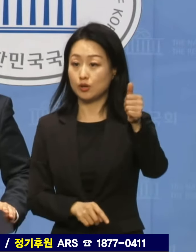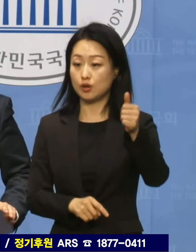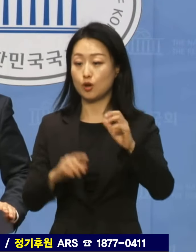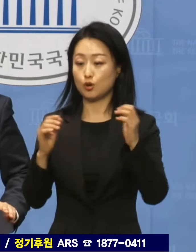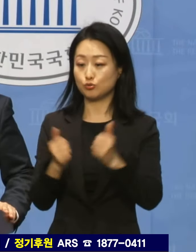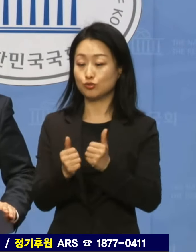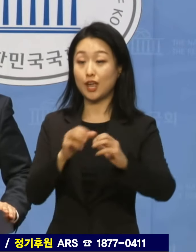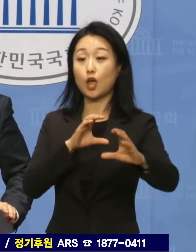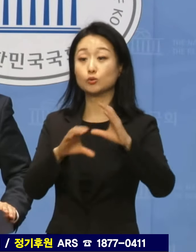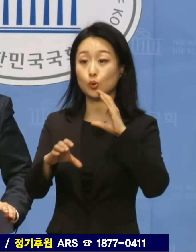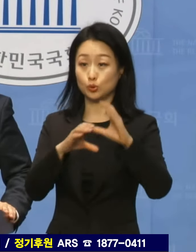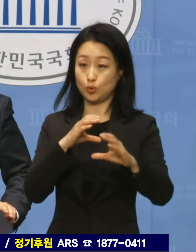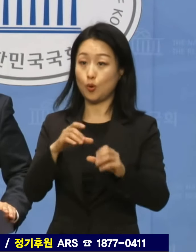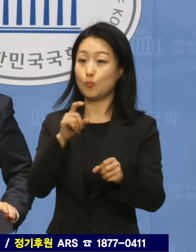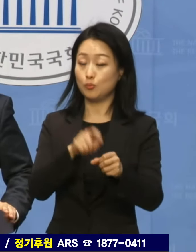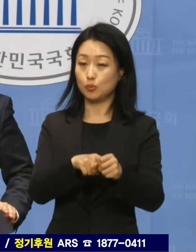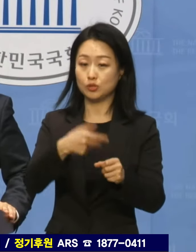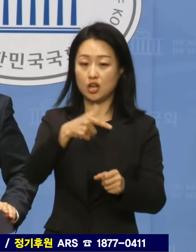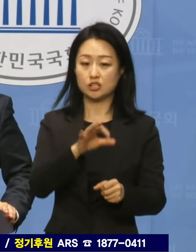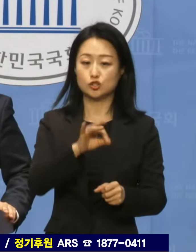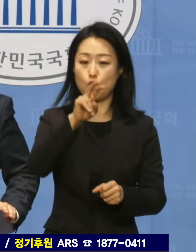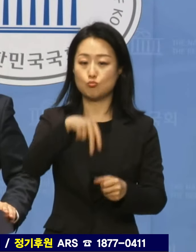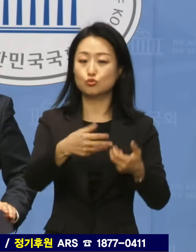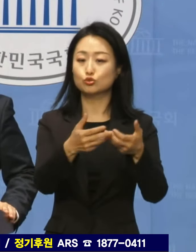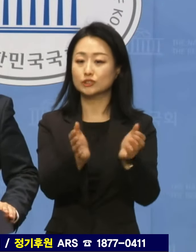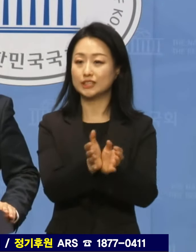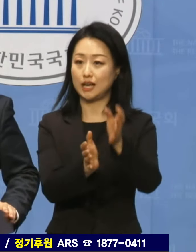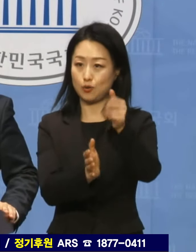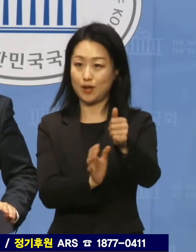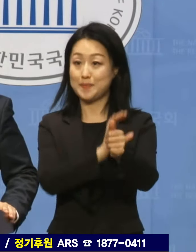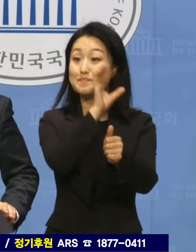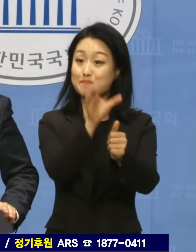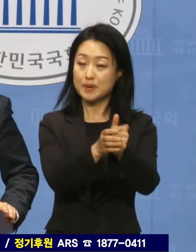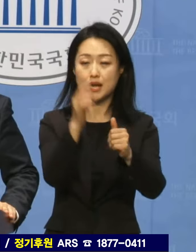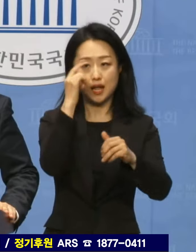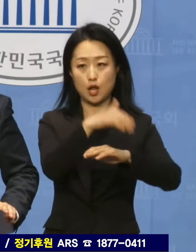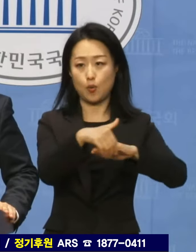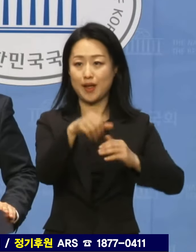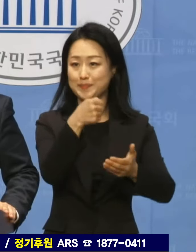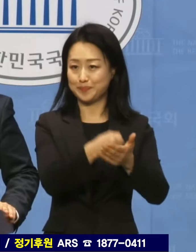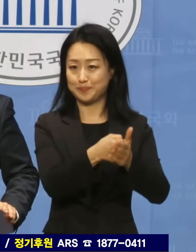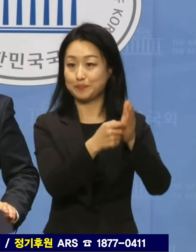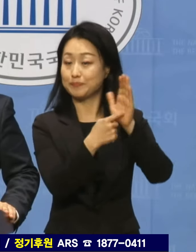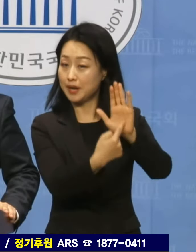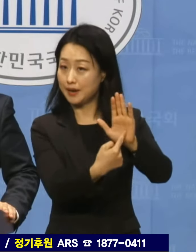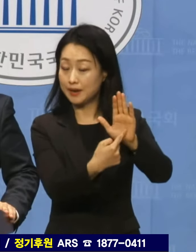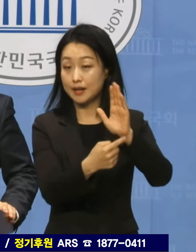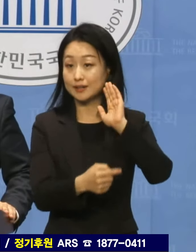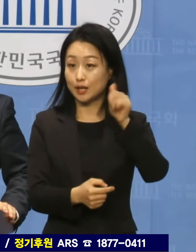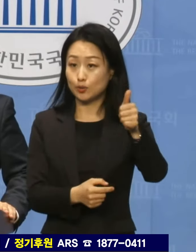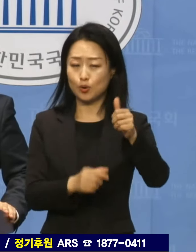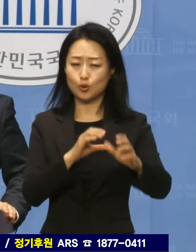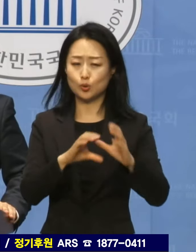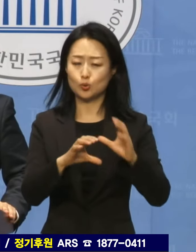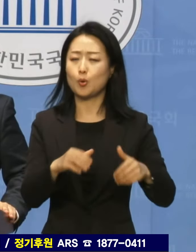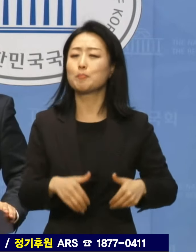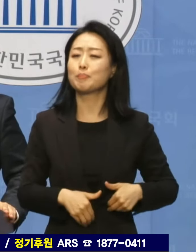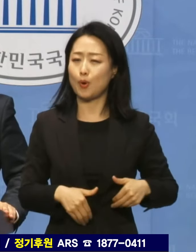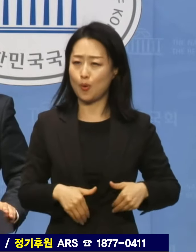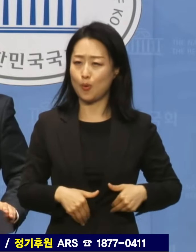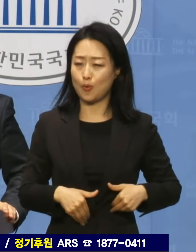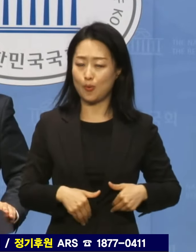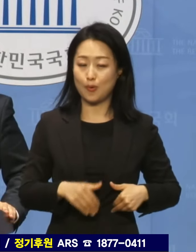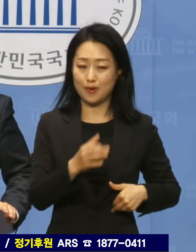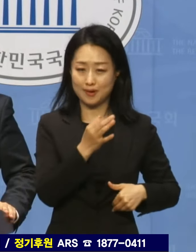위해 정무 장관직을 신설하겠다고 하였습니다 대통령 스스로 소통의 필요성을